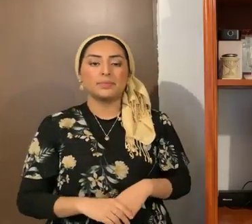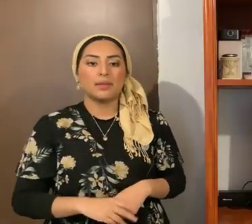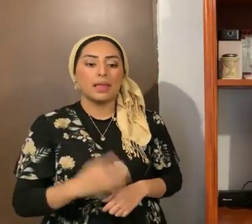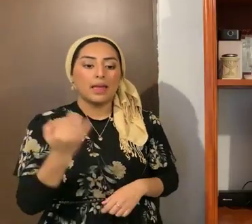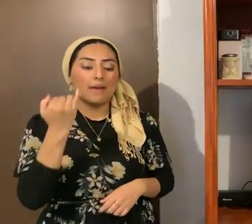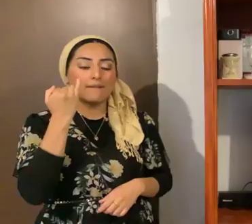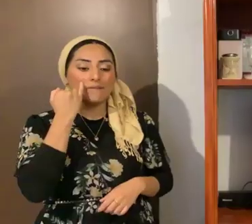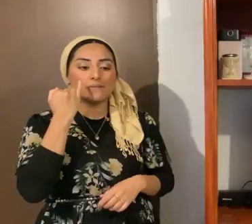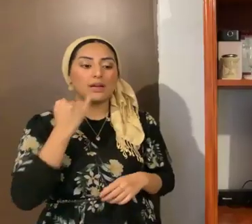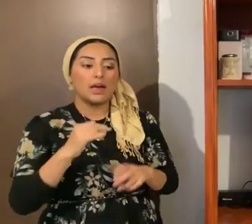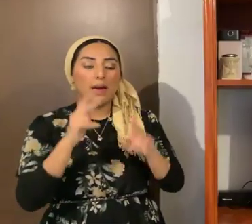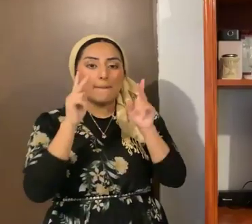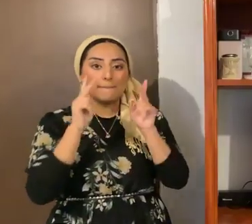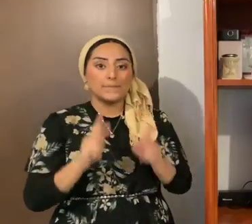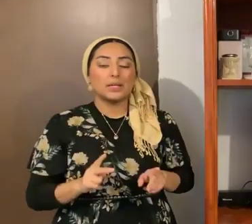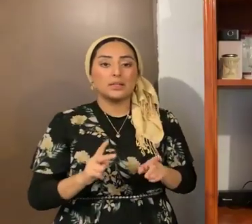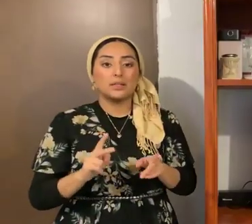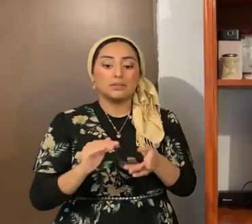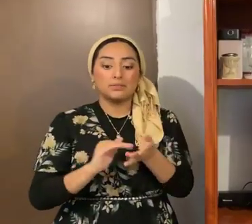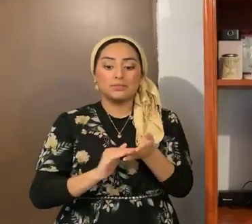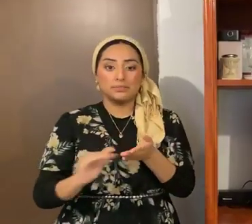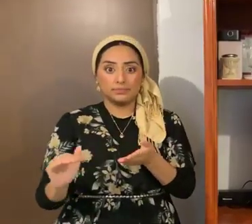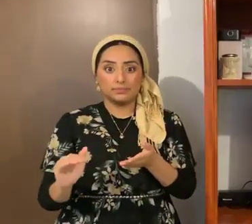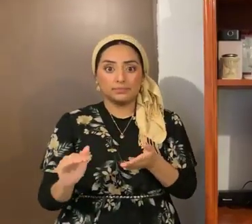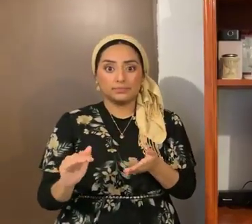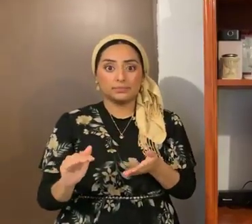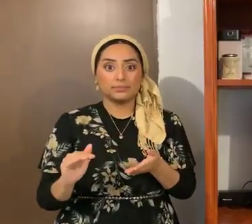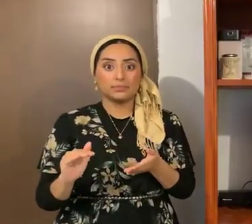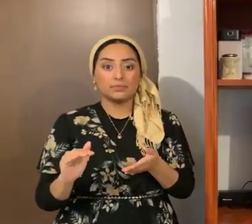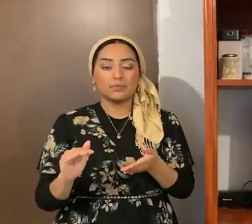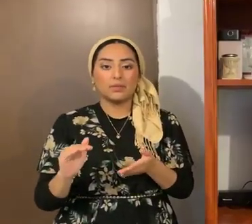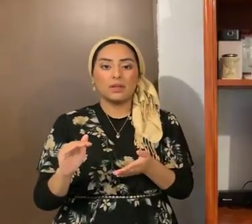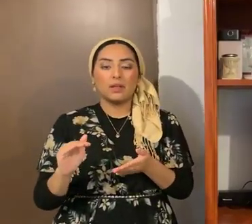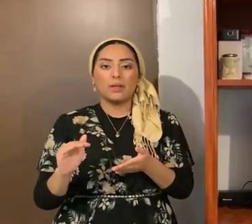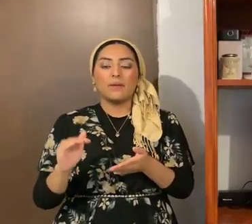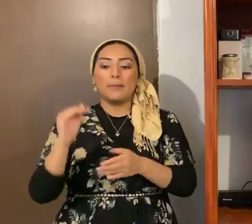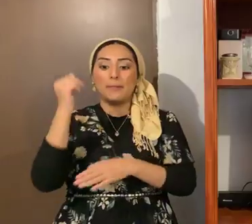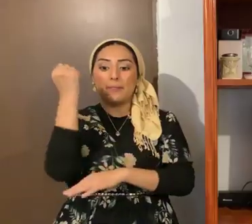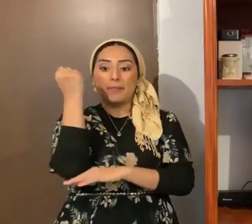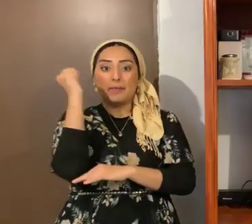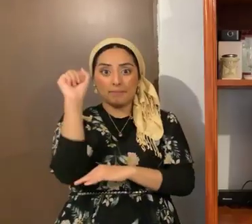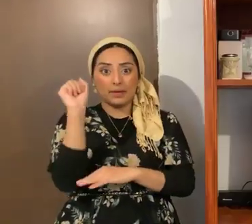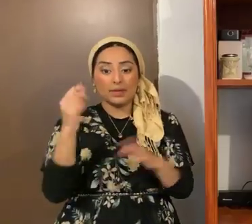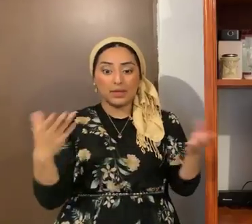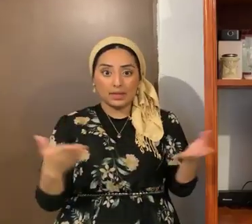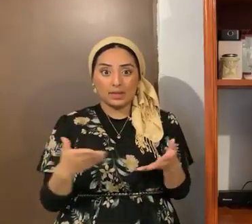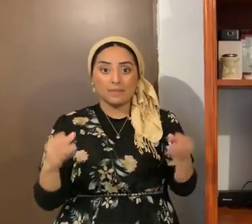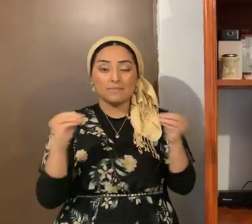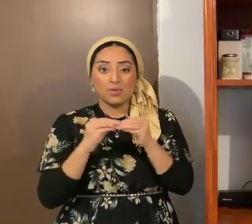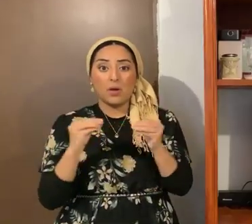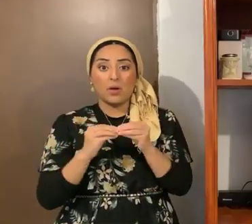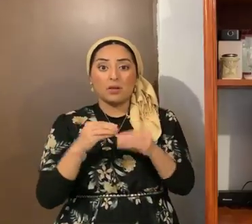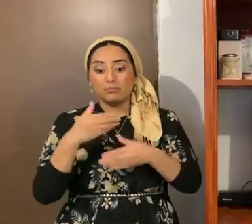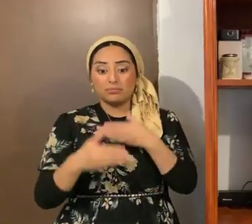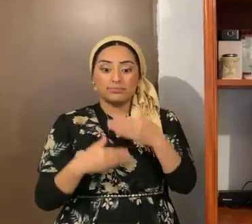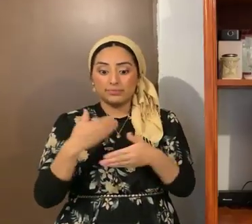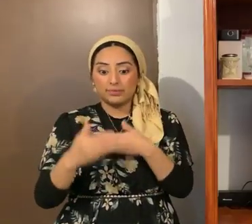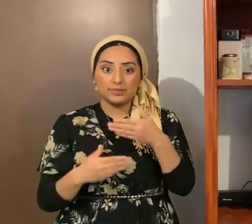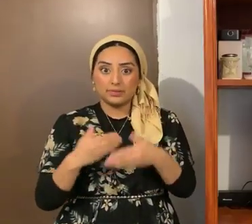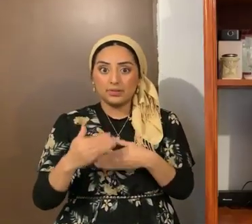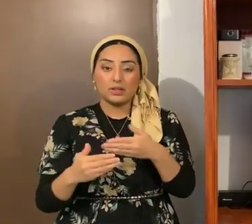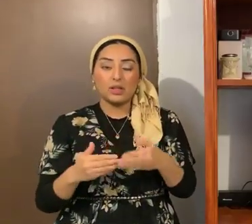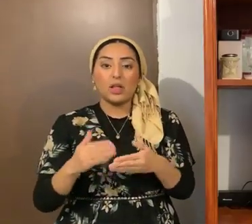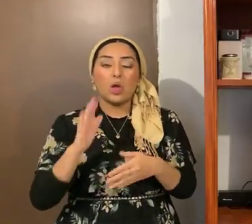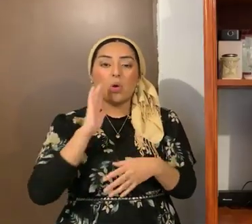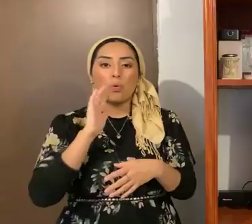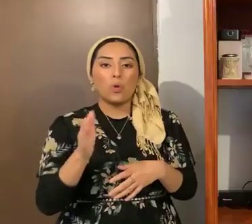si una persona se le permite que haga rebeldía aquí y demás, etcétera, va